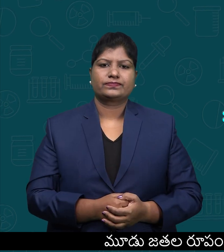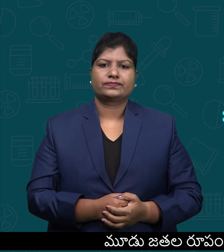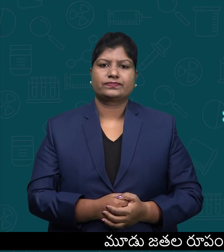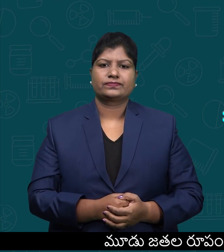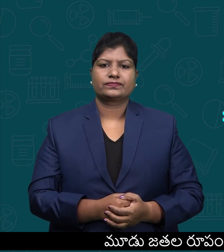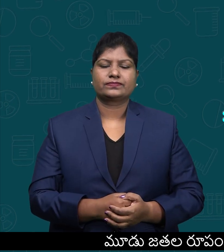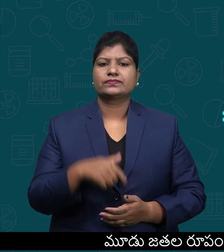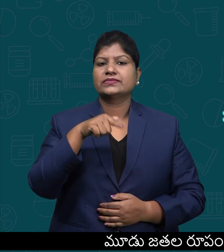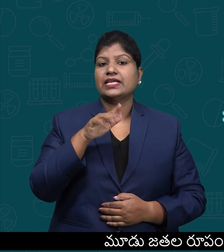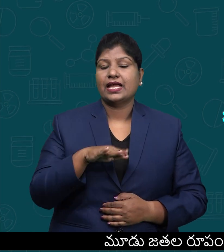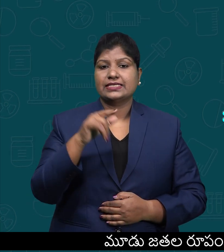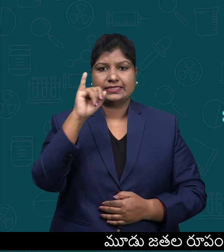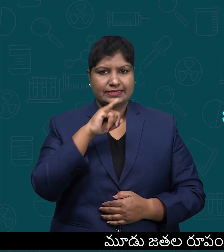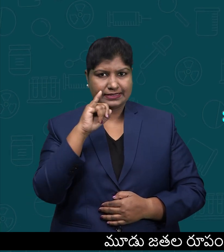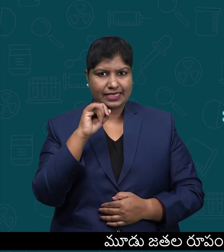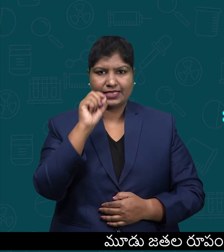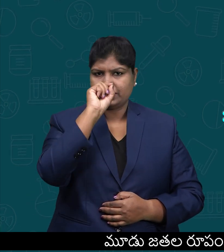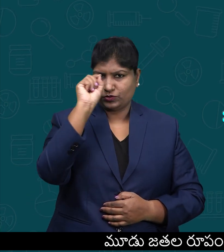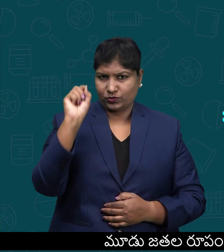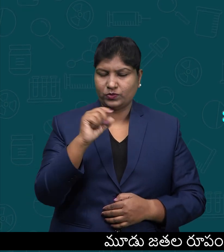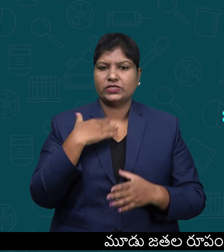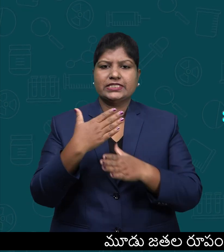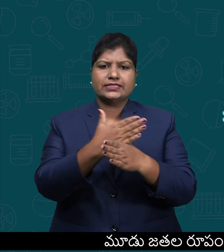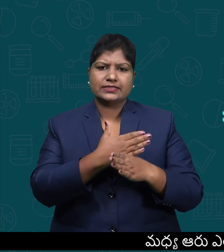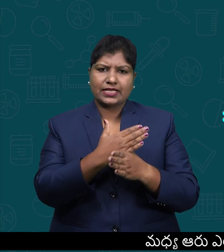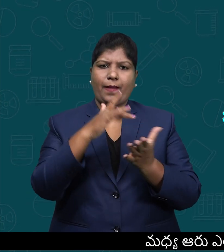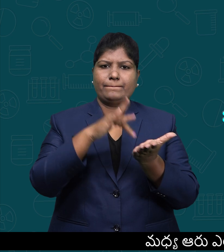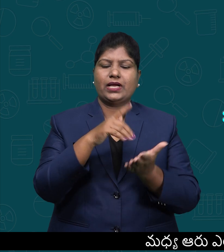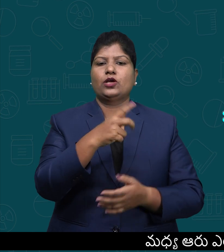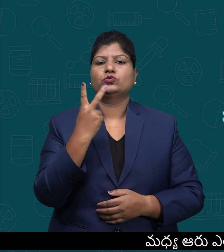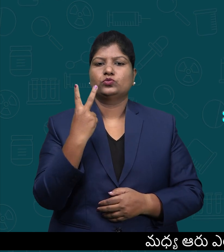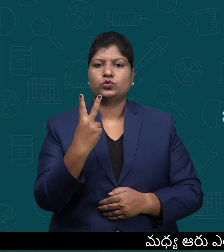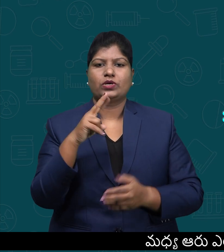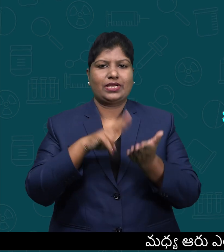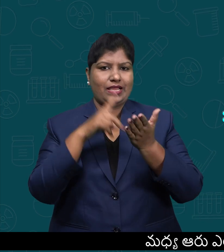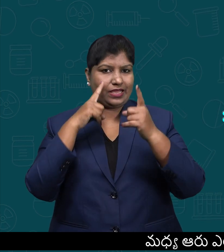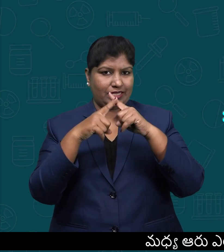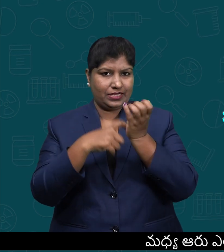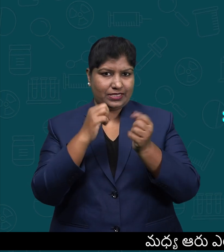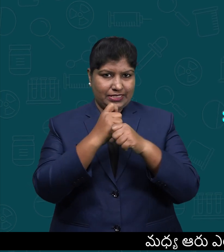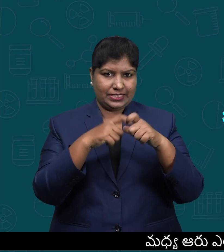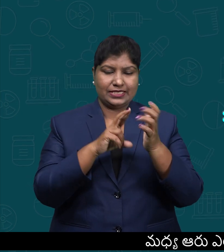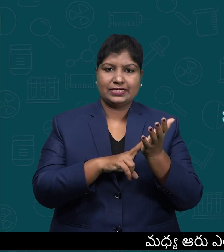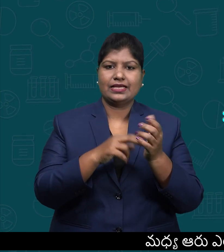3 జతల రూపంలో 2 నైట్రోజన్ పరమాణువుల మధ్య 6 ఎలక్ట్రాన్లు పంచుకోబడతాయి.